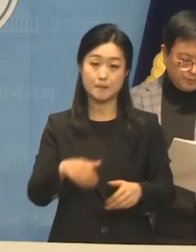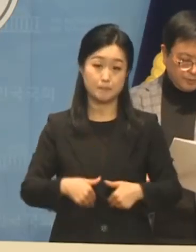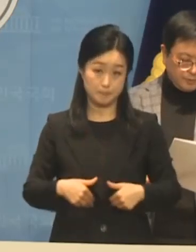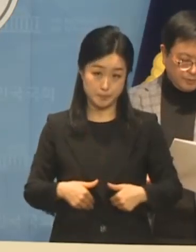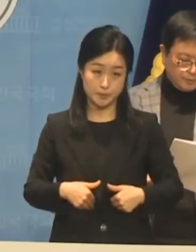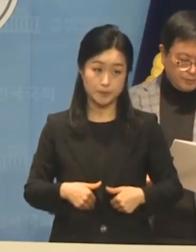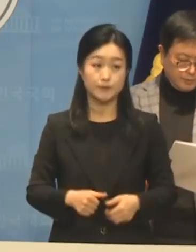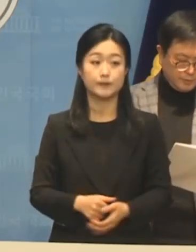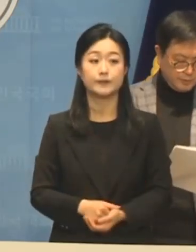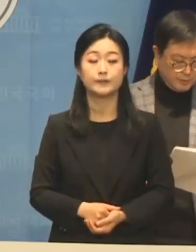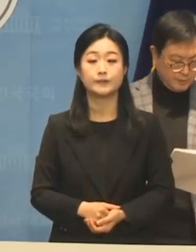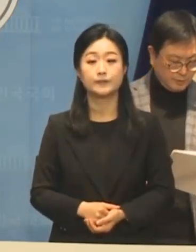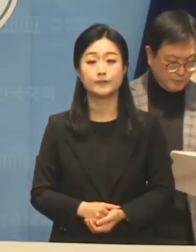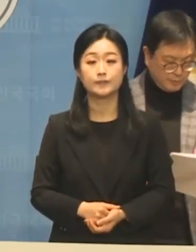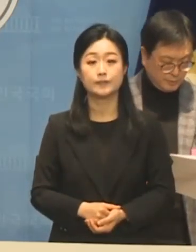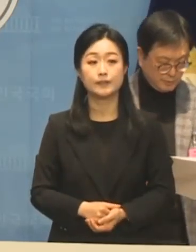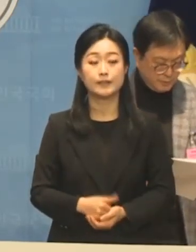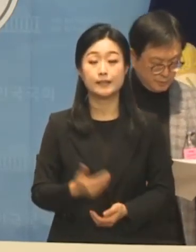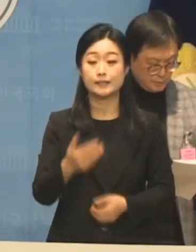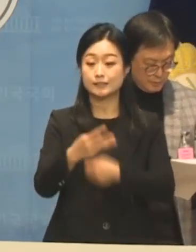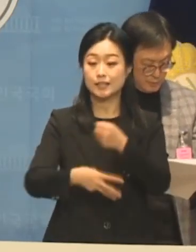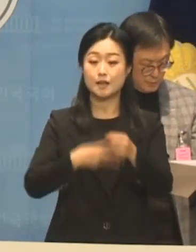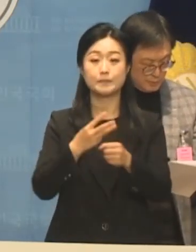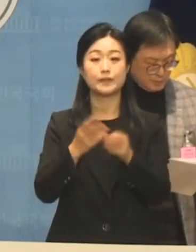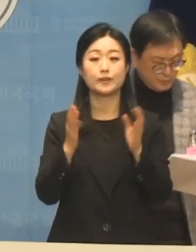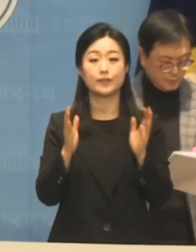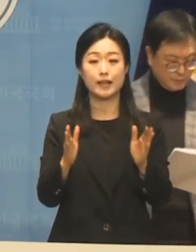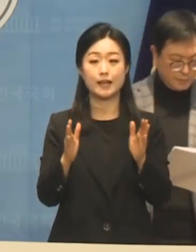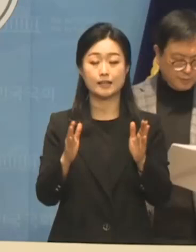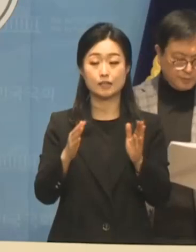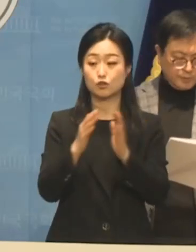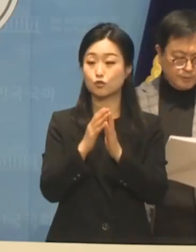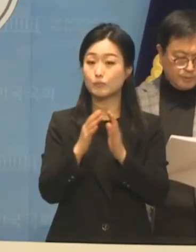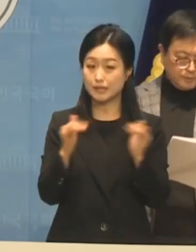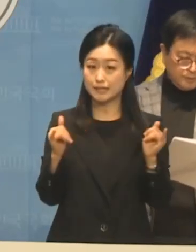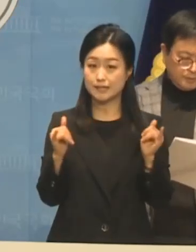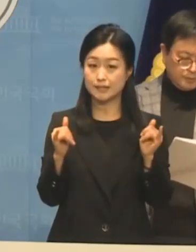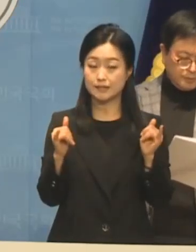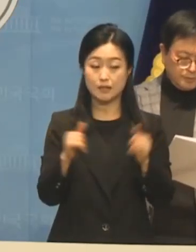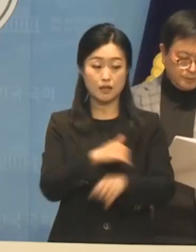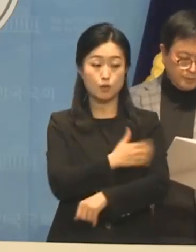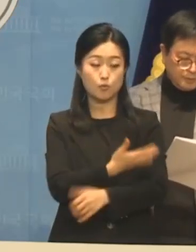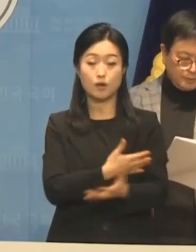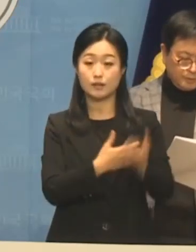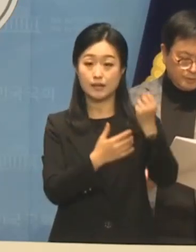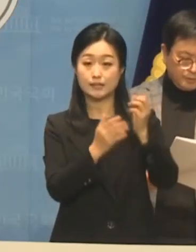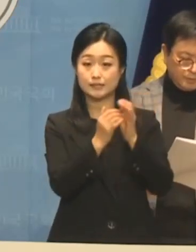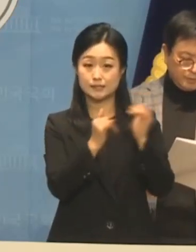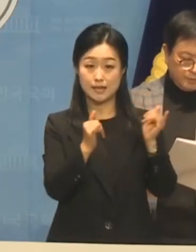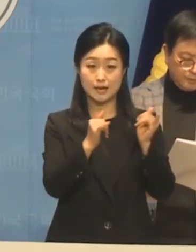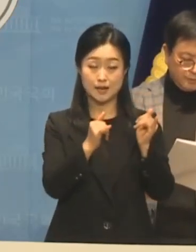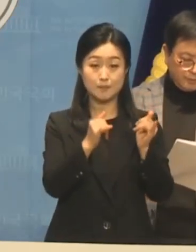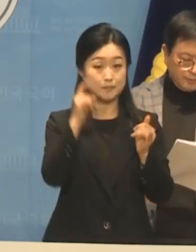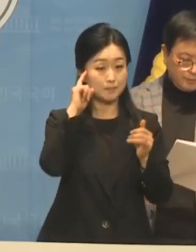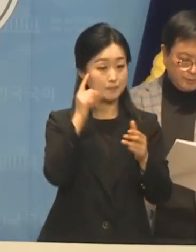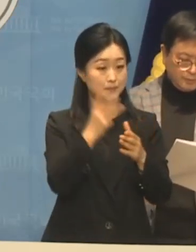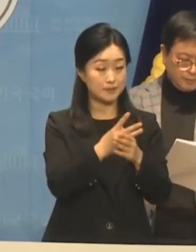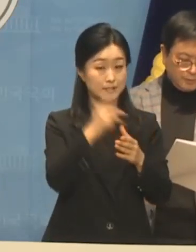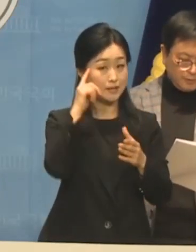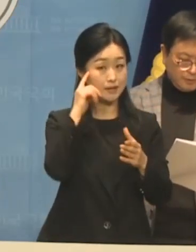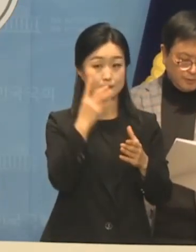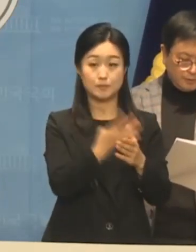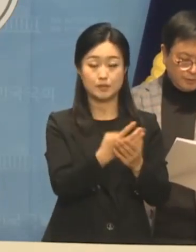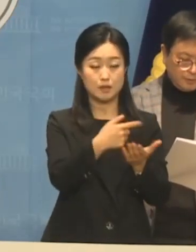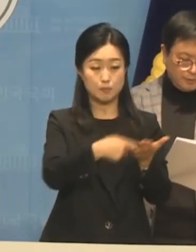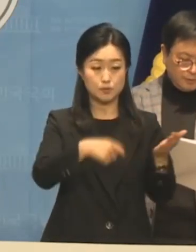일이라고 생각합니다. 지난 3년 동안 우리 국민은 권력자의 학위 논문 표절 검증을